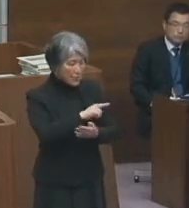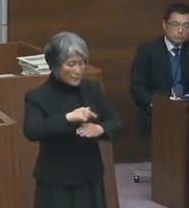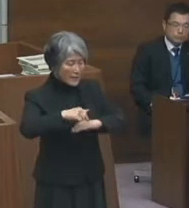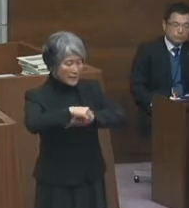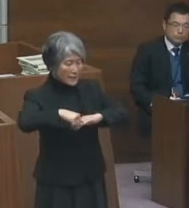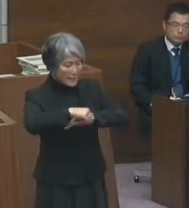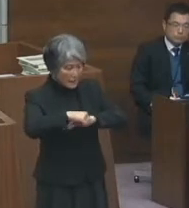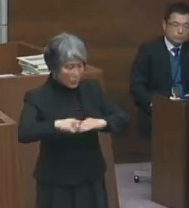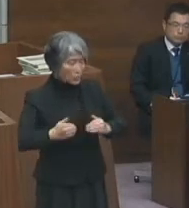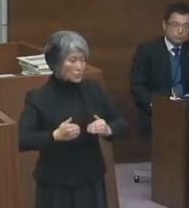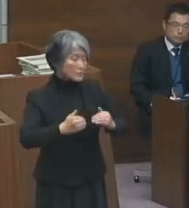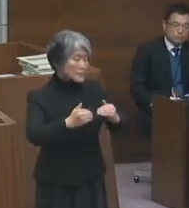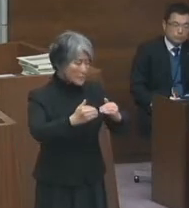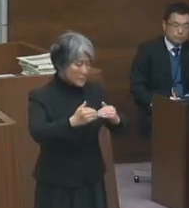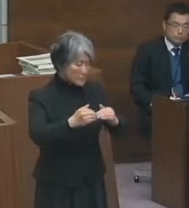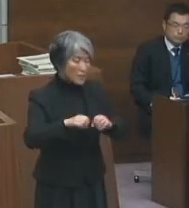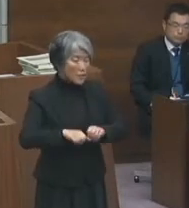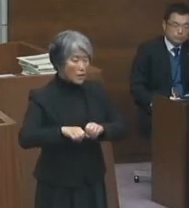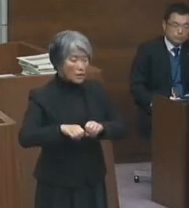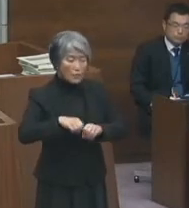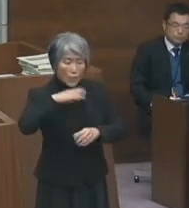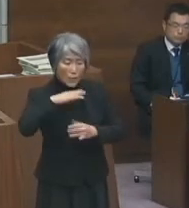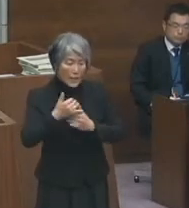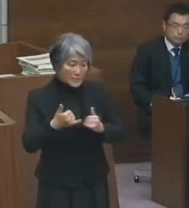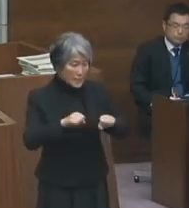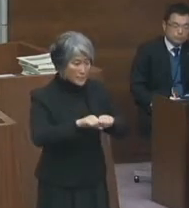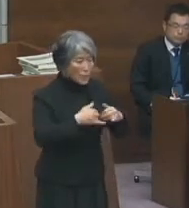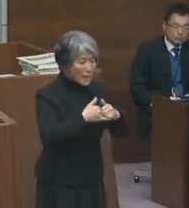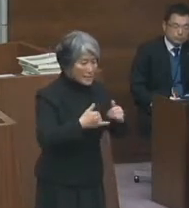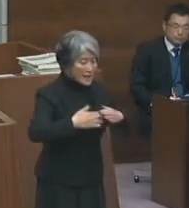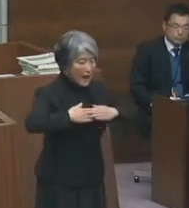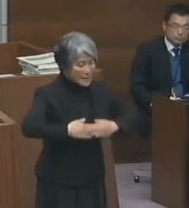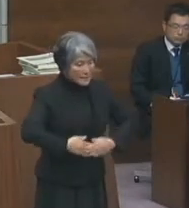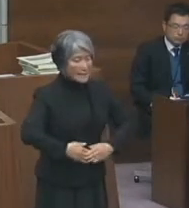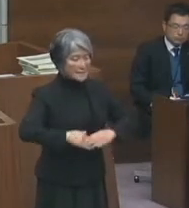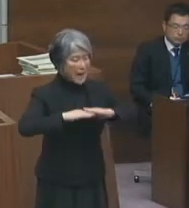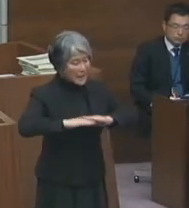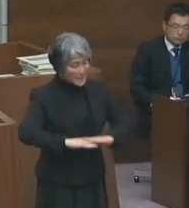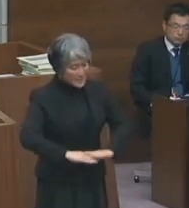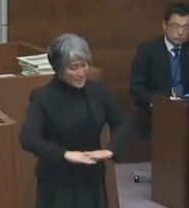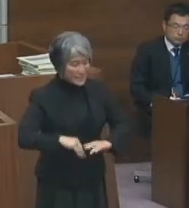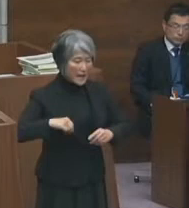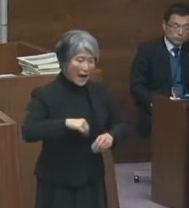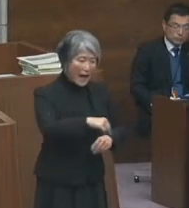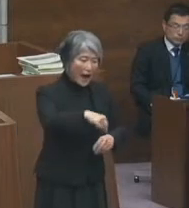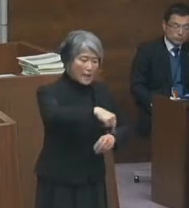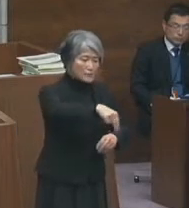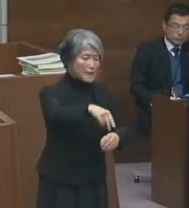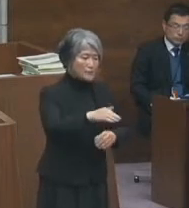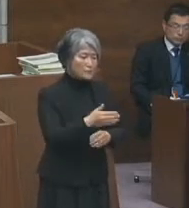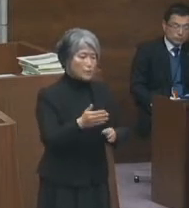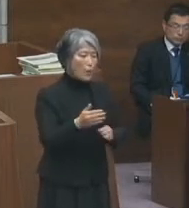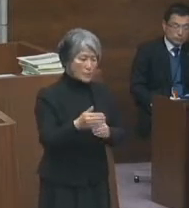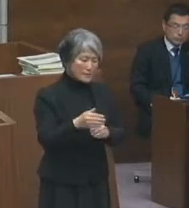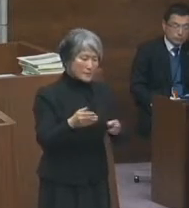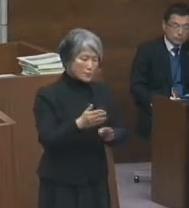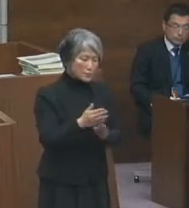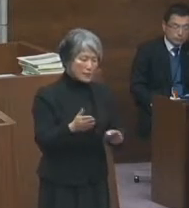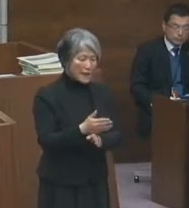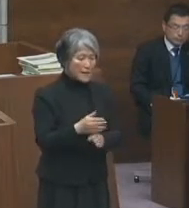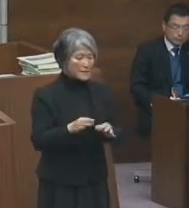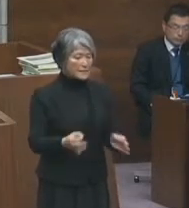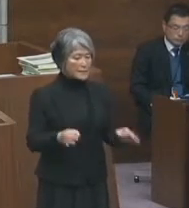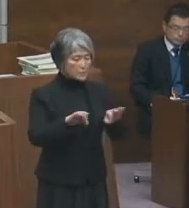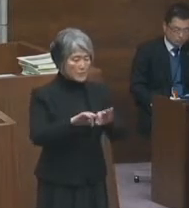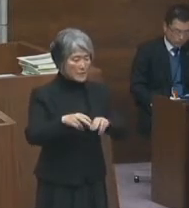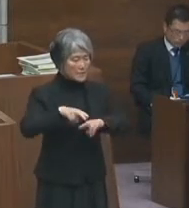ある高齢者や障害者が安全で安心して歩けるよう、ベンチ等の休憩施設の整備についても検討してまいりたいと考えております。以